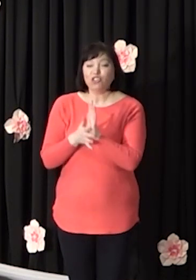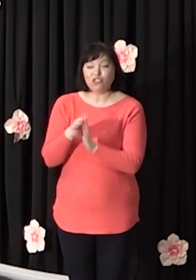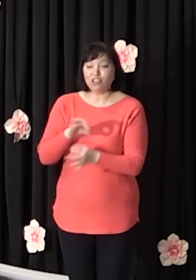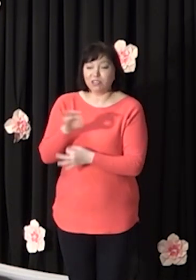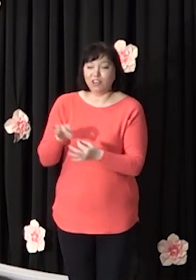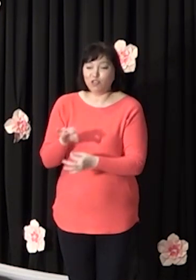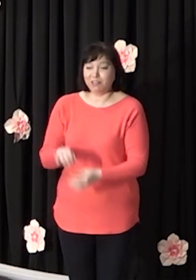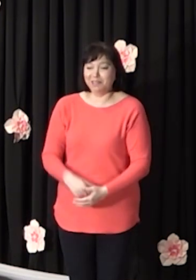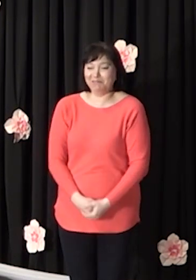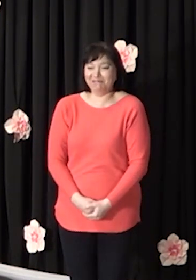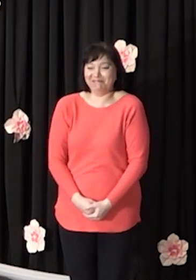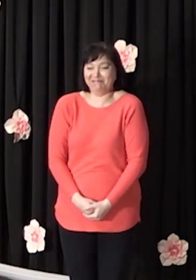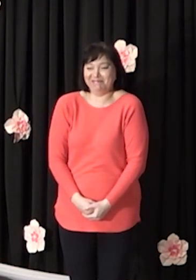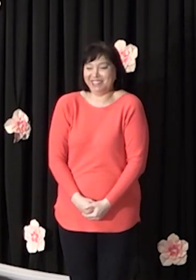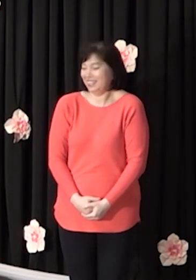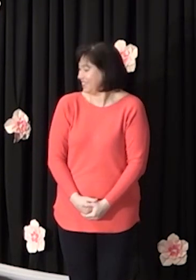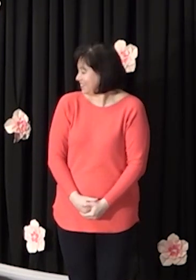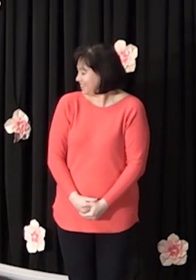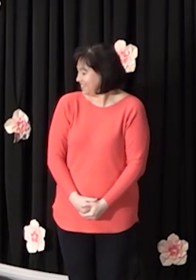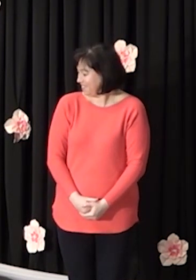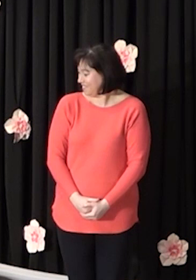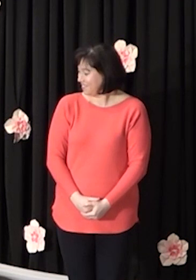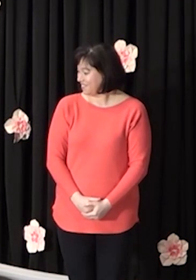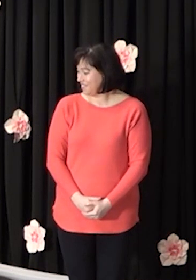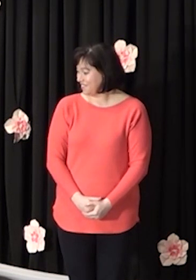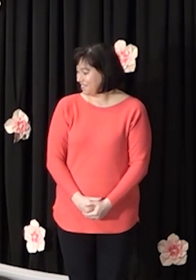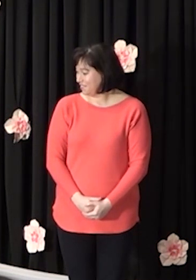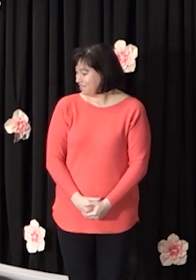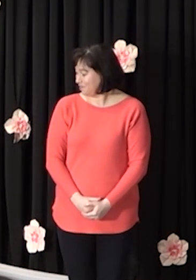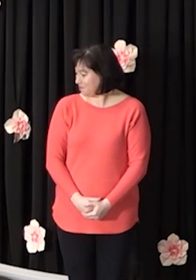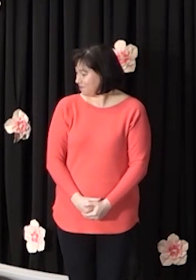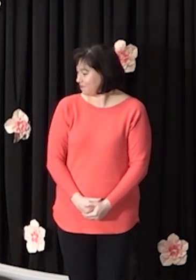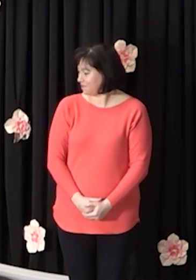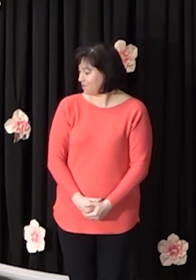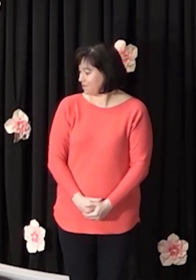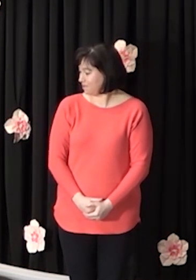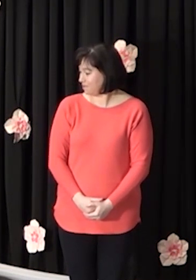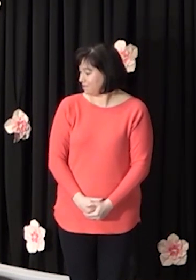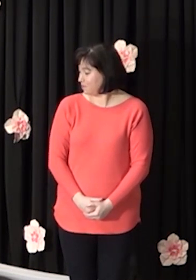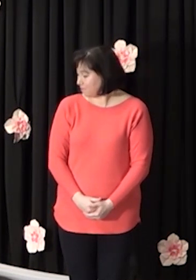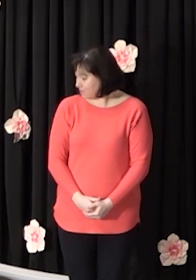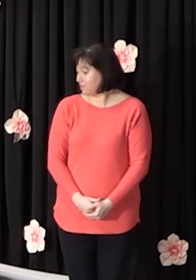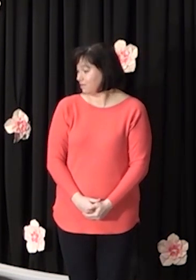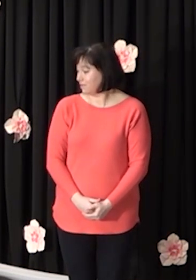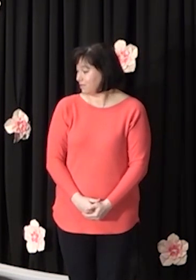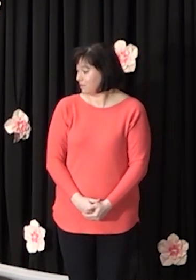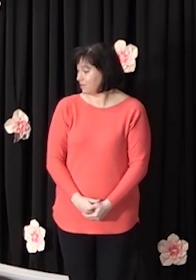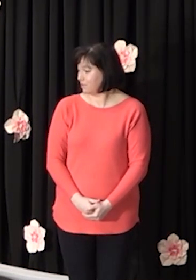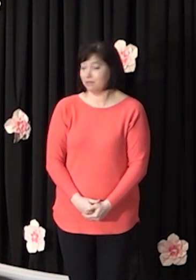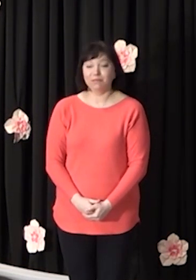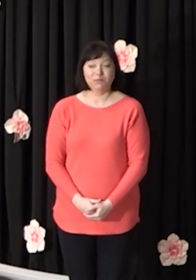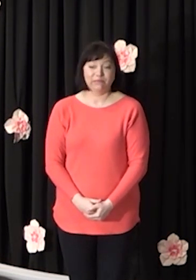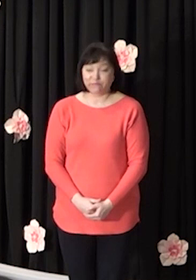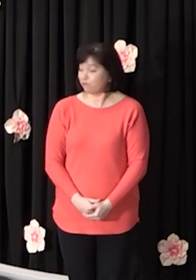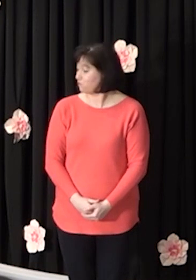бутылка. Повторяю еще раз. Стаканчик превращается в бутылку, бутылка превращается в стаканчик, делаю магический жест, и здесь